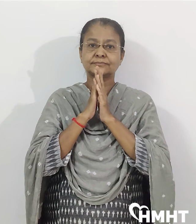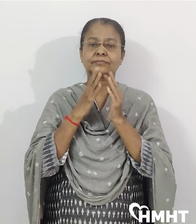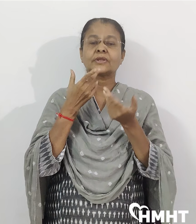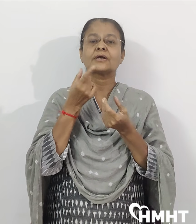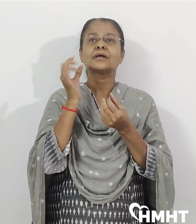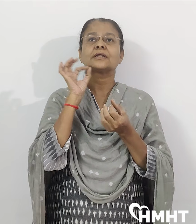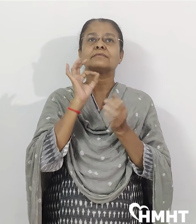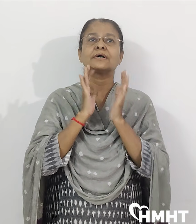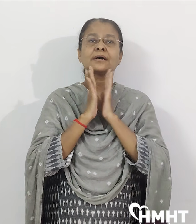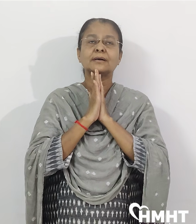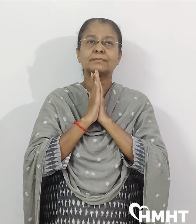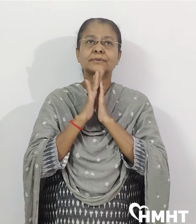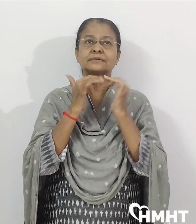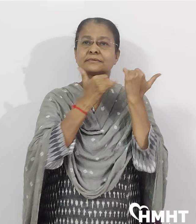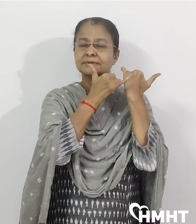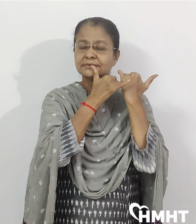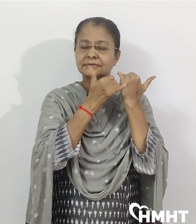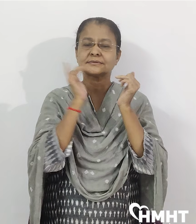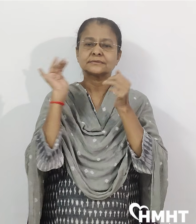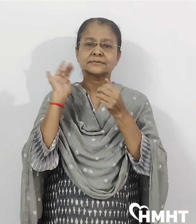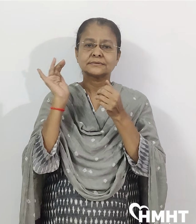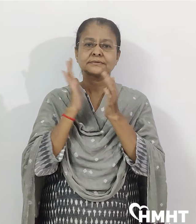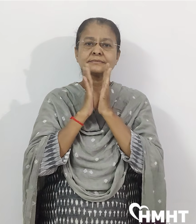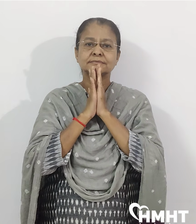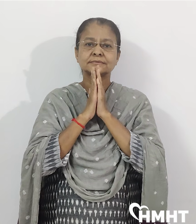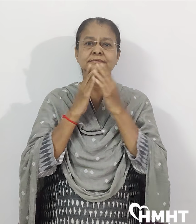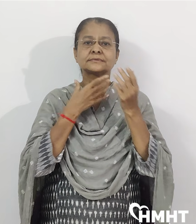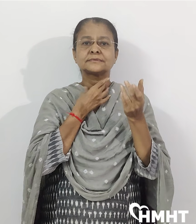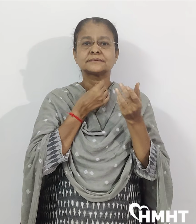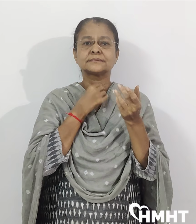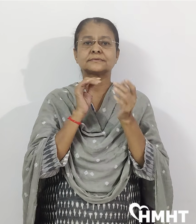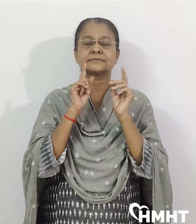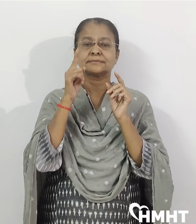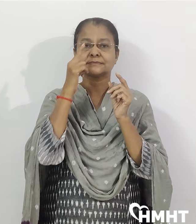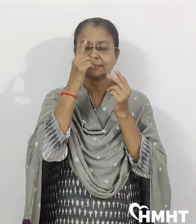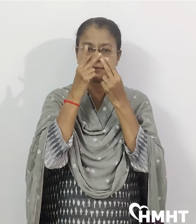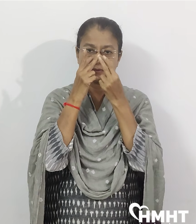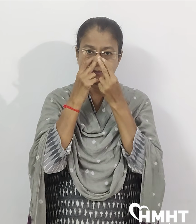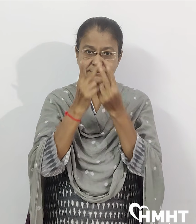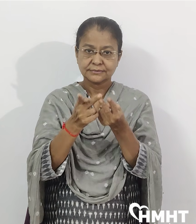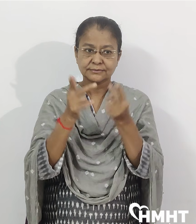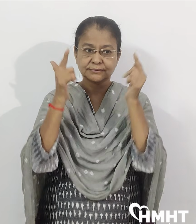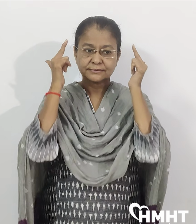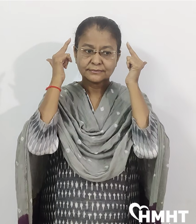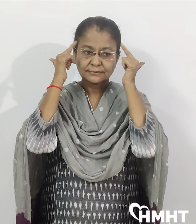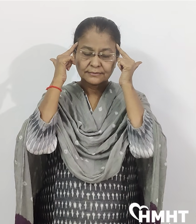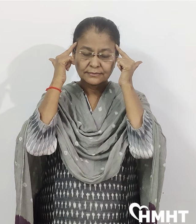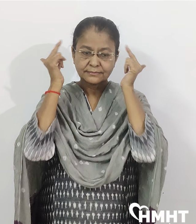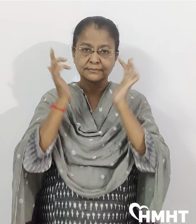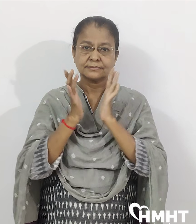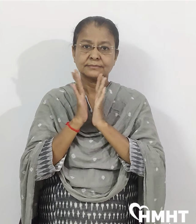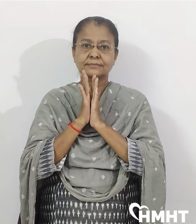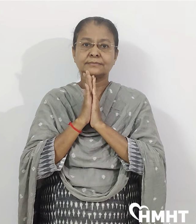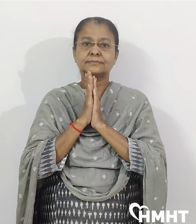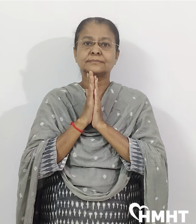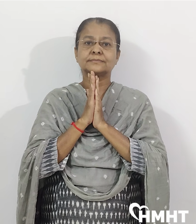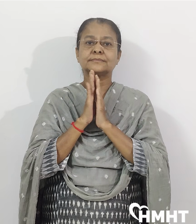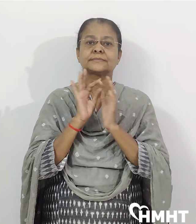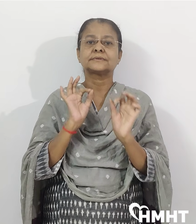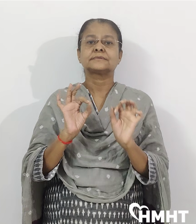પ્રાર્થના કરીને ભણીશું. તો જે ભગવાનને માનતો એની પાસે શક્તિ માગે, એ પ્રાર્થના કરીને ભણતો જશે ને, એની સ્થિરતા